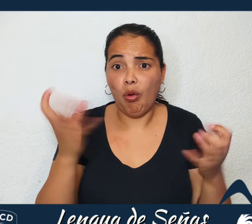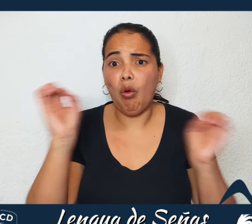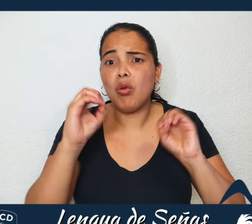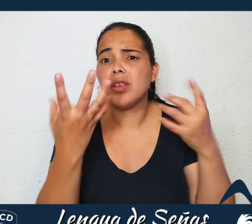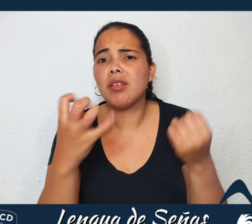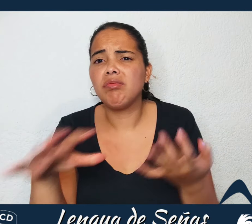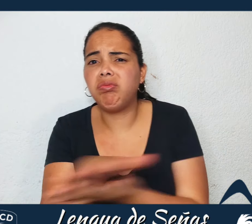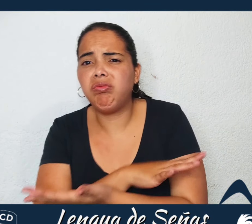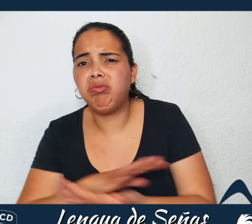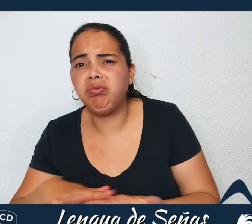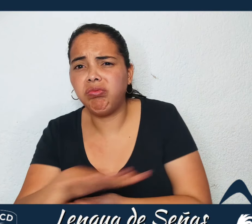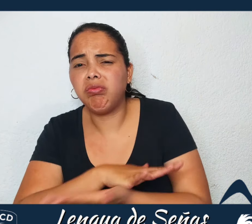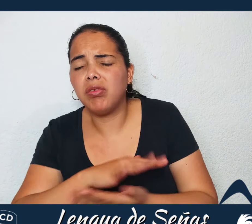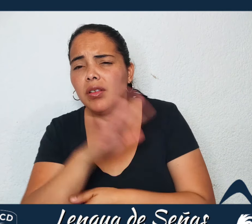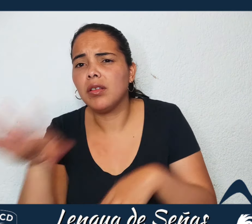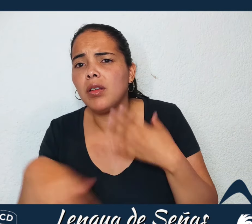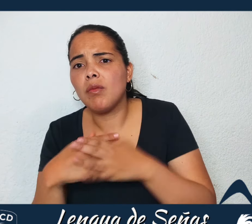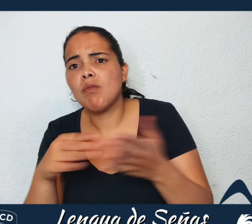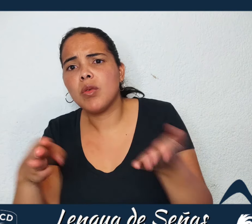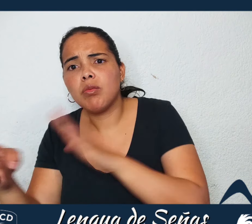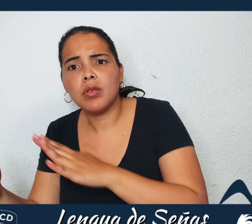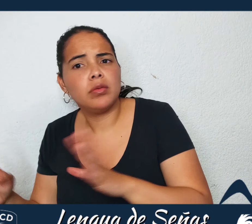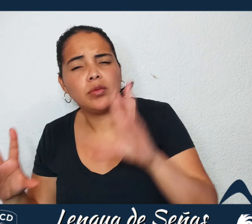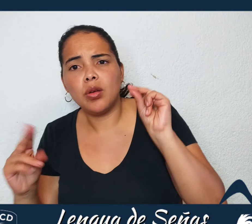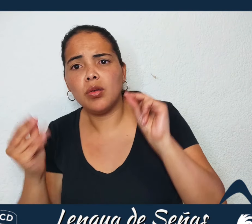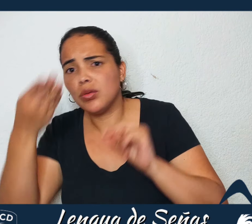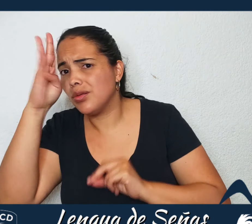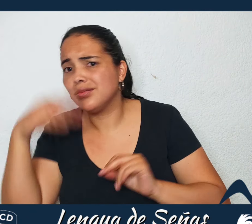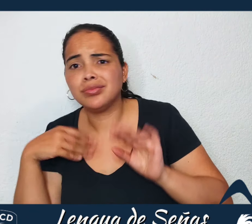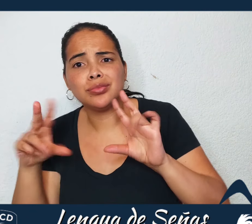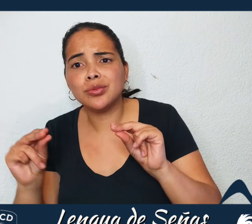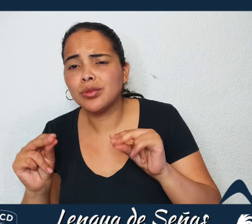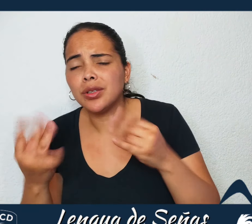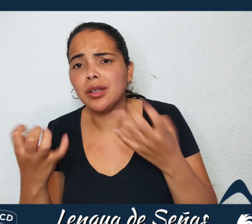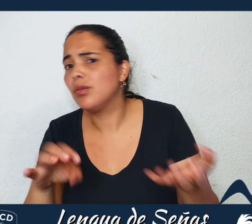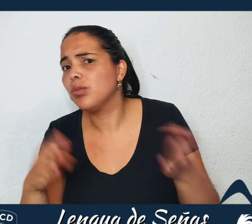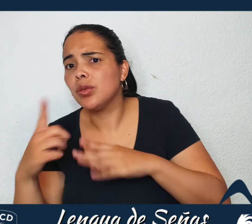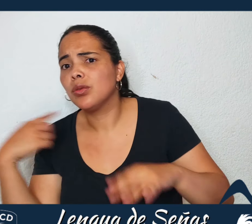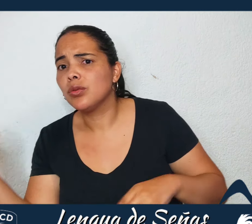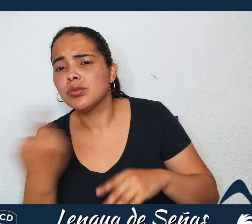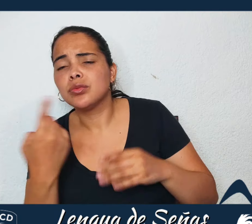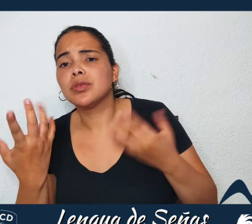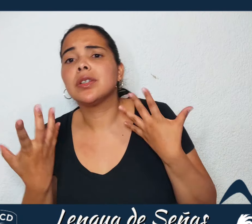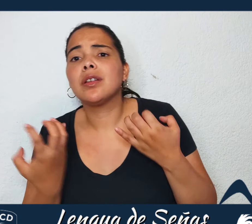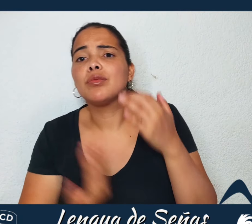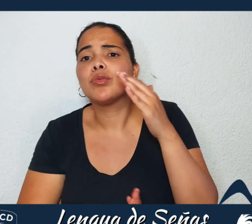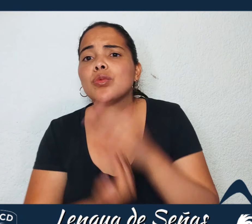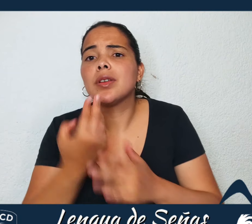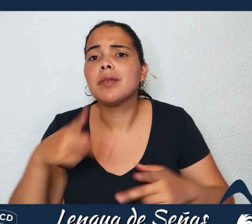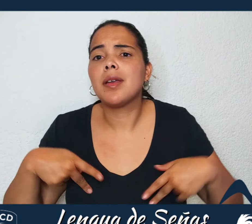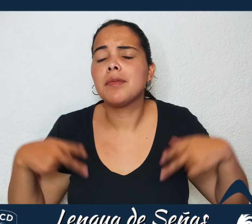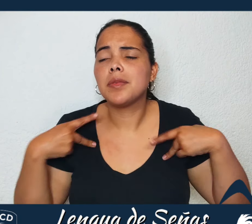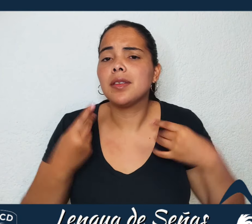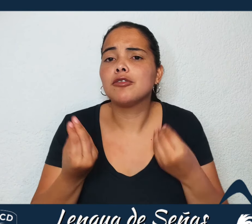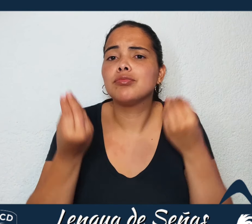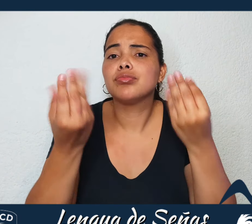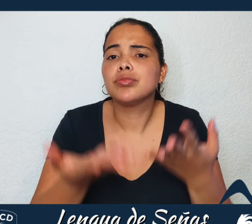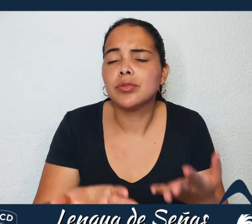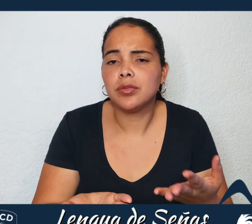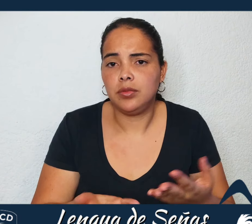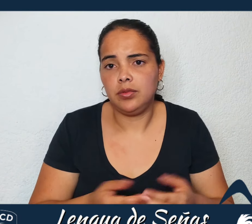palabra de Dios se basa en este mensaje, y por eso mismo esa certeza nos da a nosotros